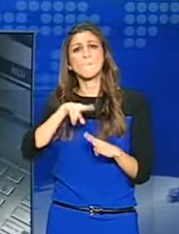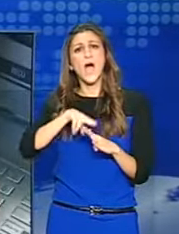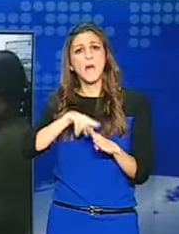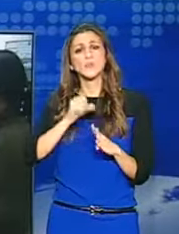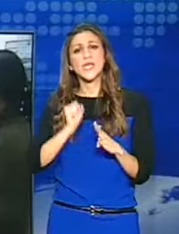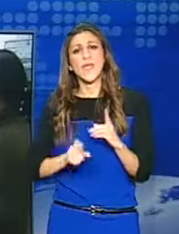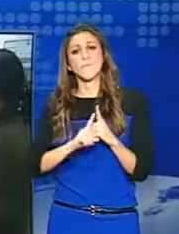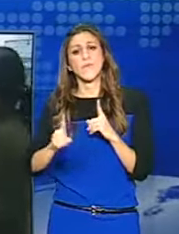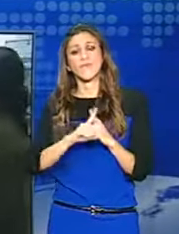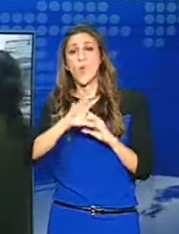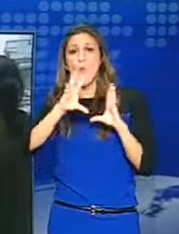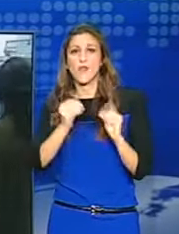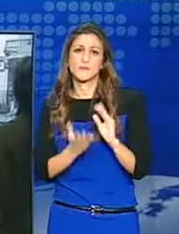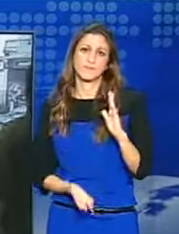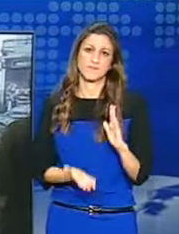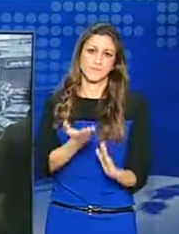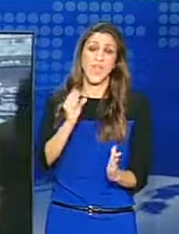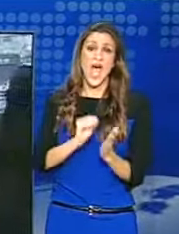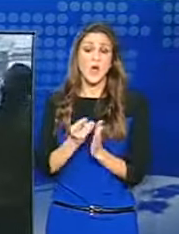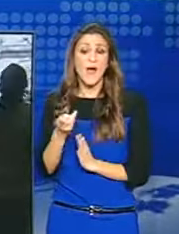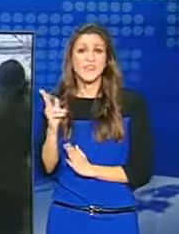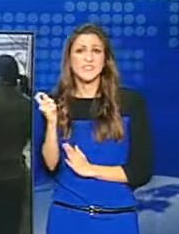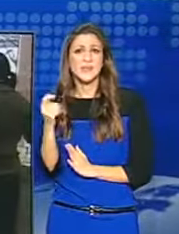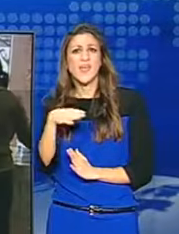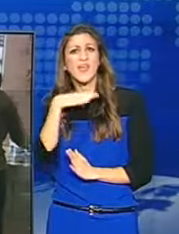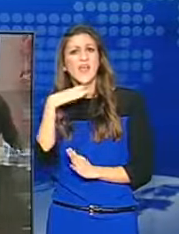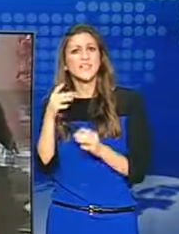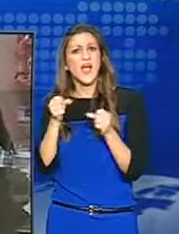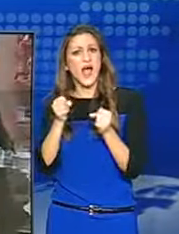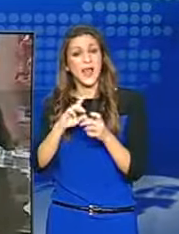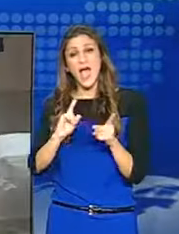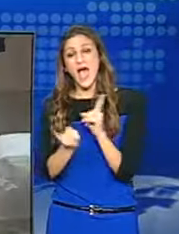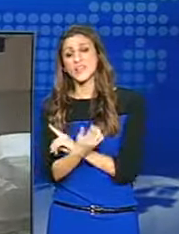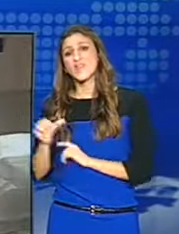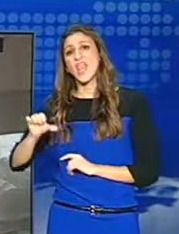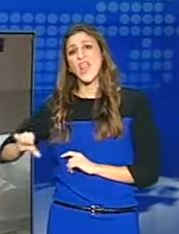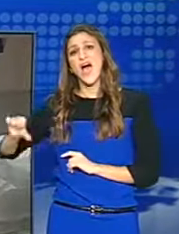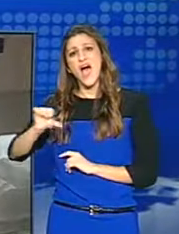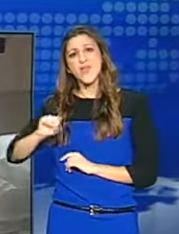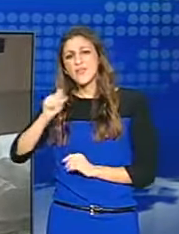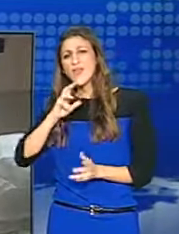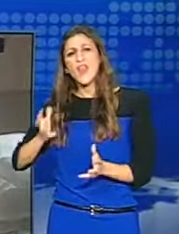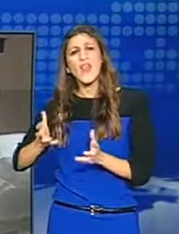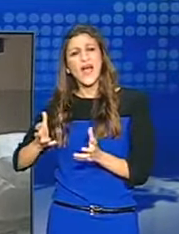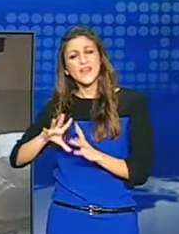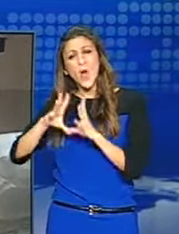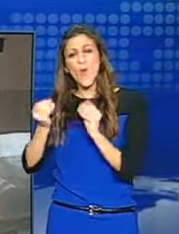μεταφορές αυξήθηκαν επίσης οι τιμές κρεάτων και γαλακτοκομικών ενώ έλαια λίπη και νωπά λαχανικά σημείωσαν